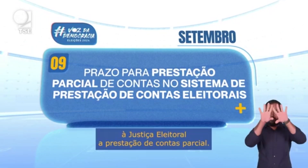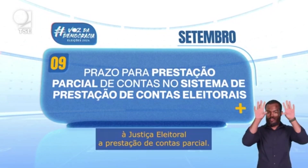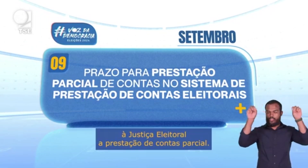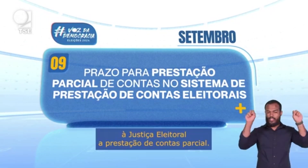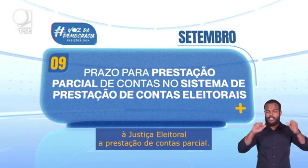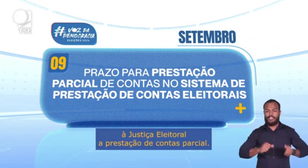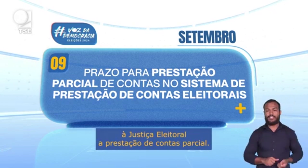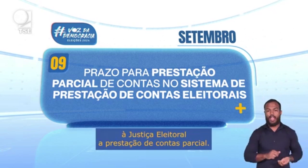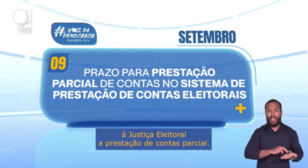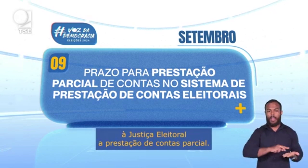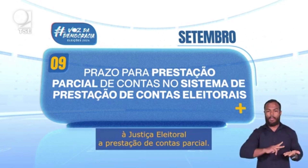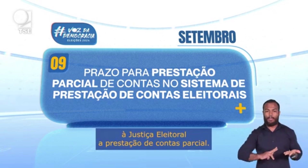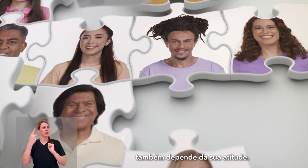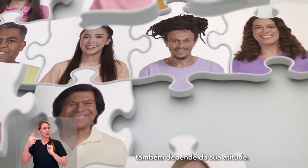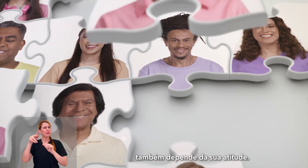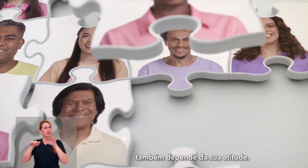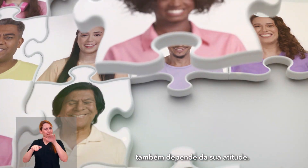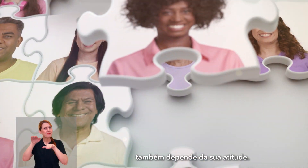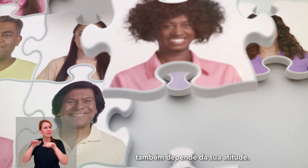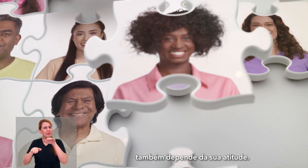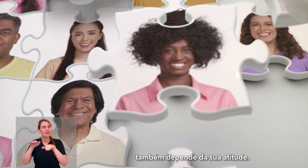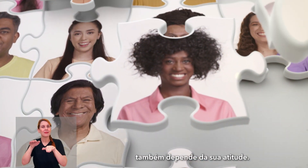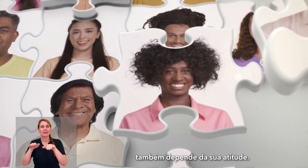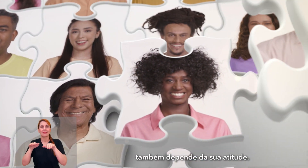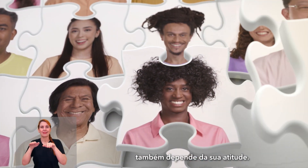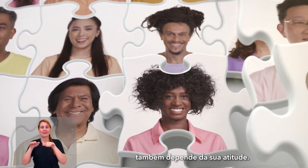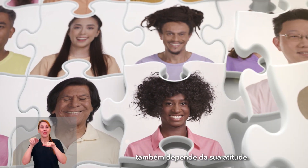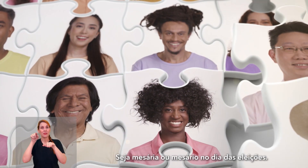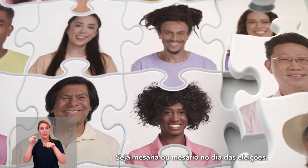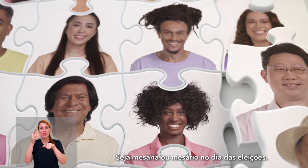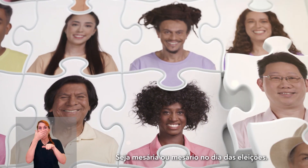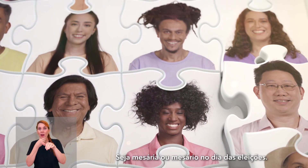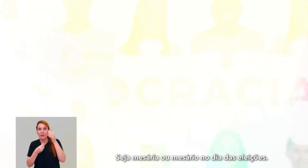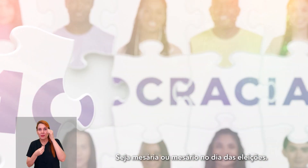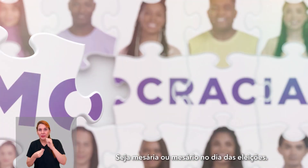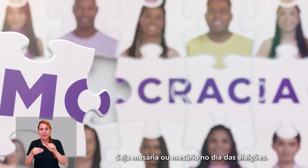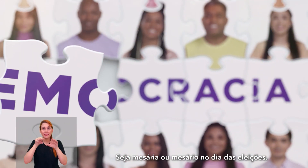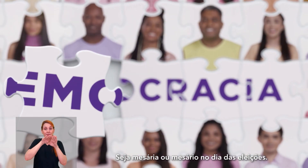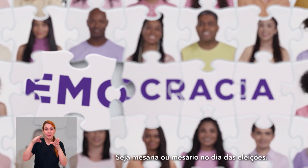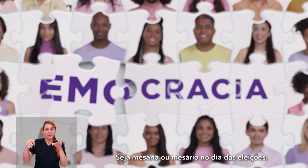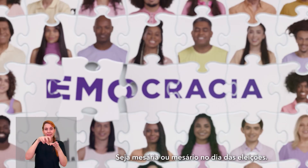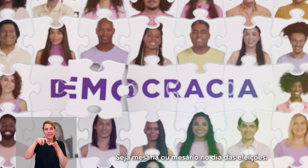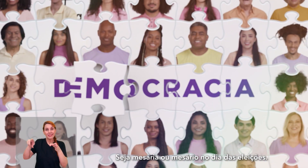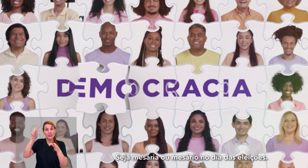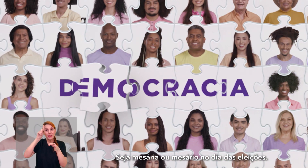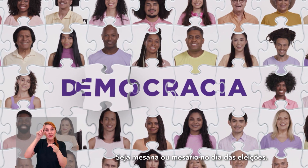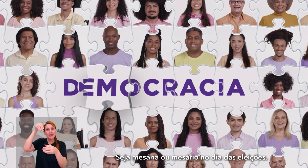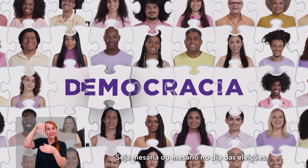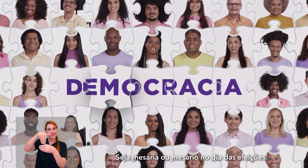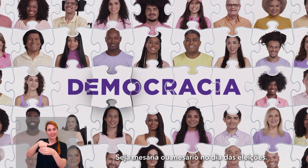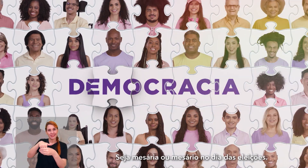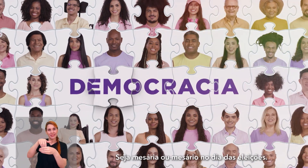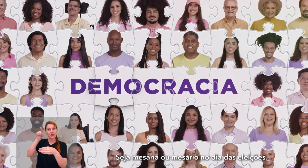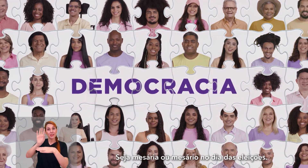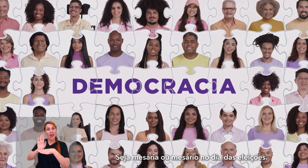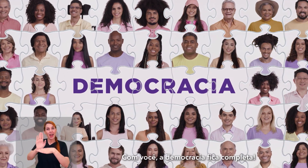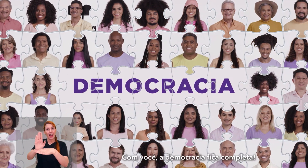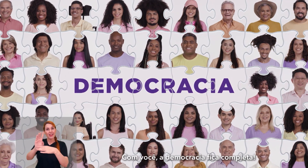do intérprete de Libras e de legendas durante a campanha eleitoral. Essa acessibilidade faz o surdo se sentir